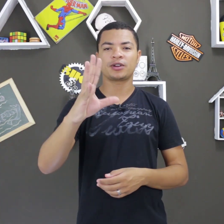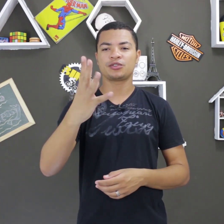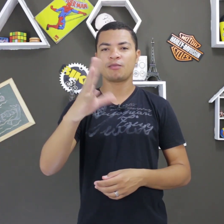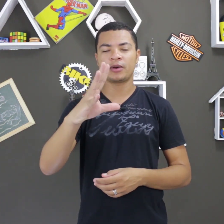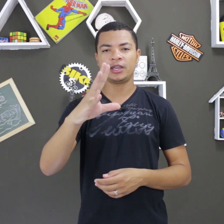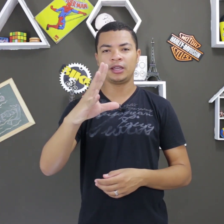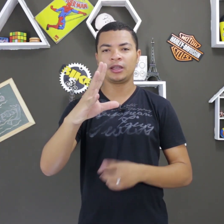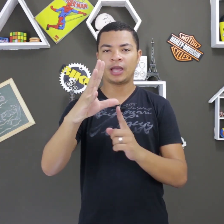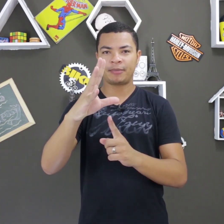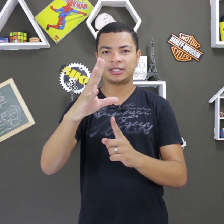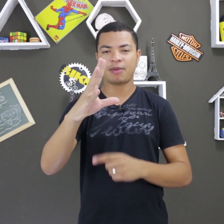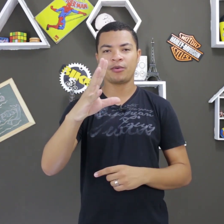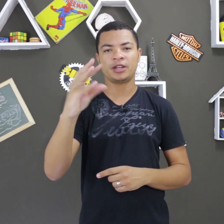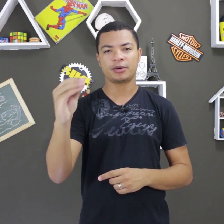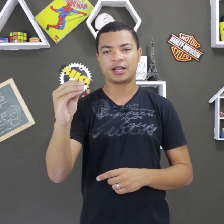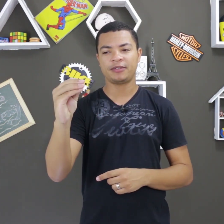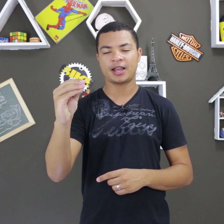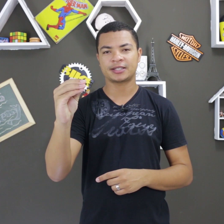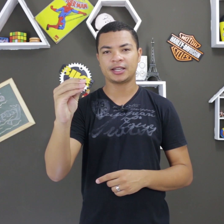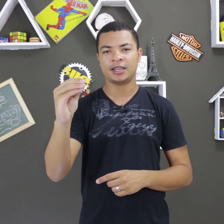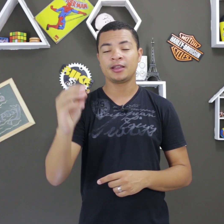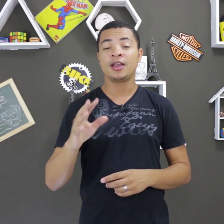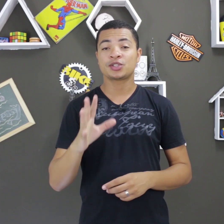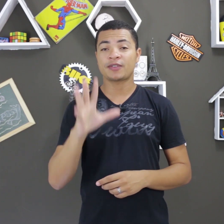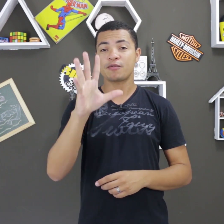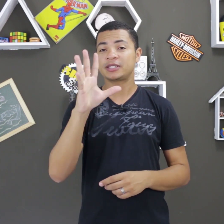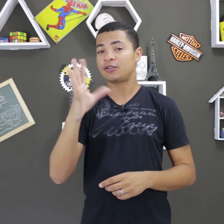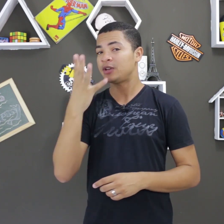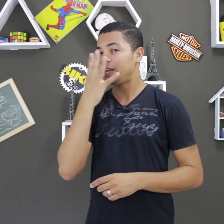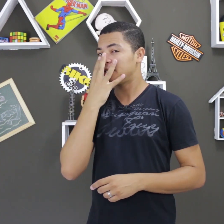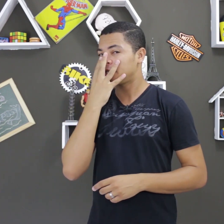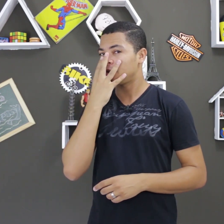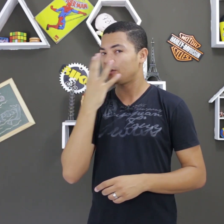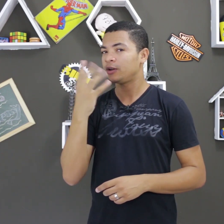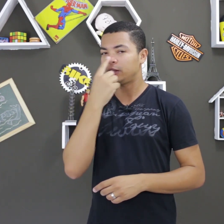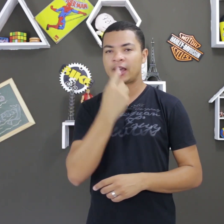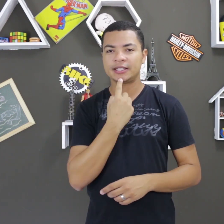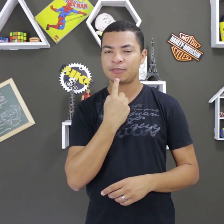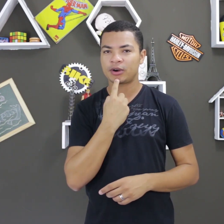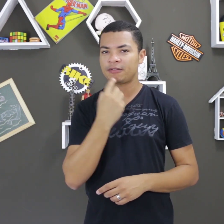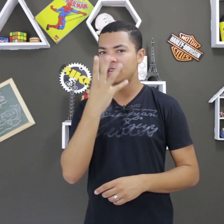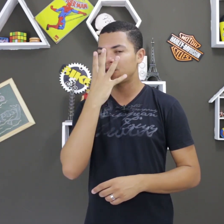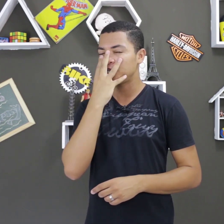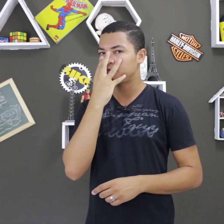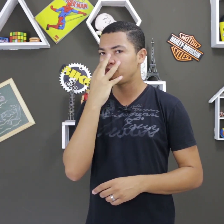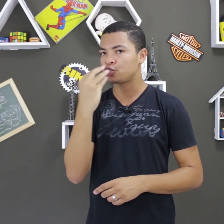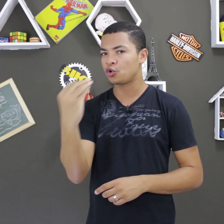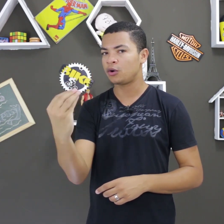de mão aqui a principal e depois ela vira essa daqui só vai começar no nariz aqui o nariz e boca na verdade gente puxou